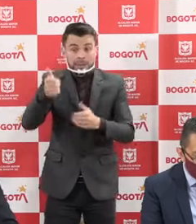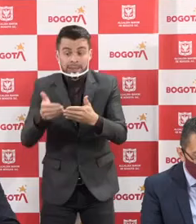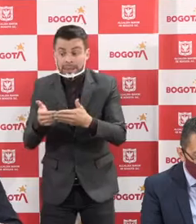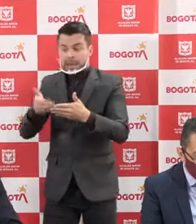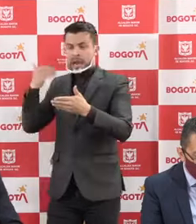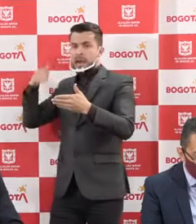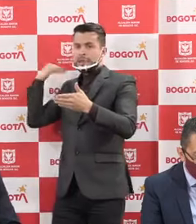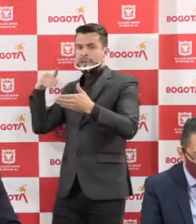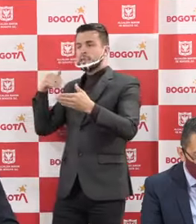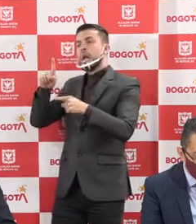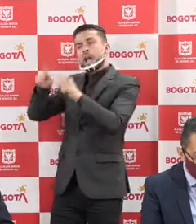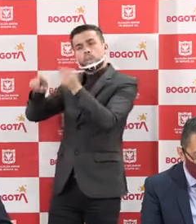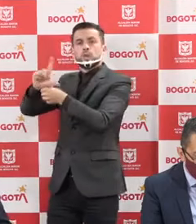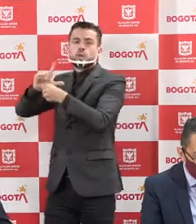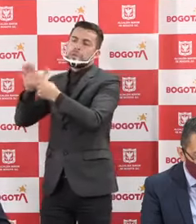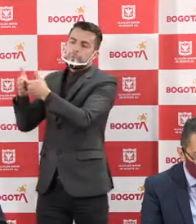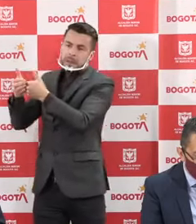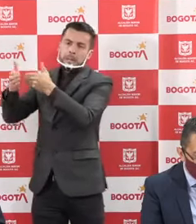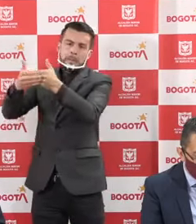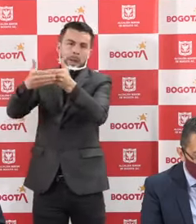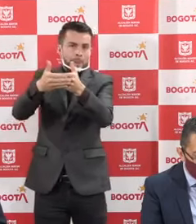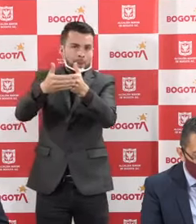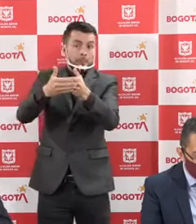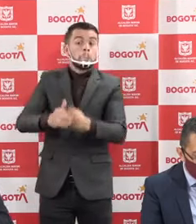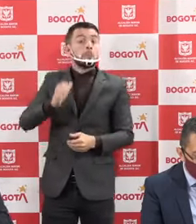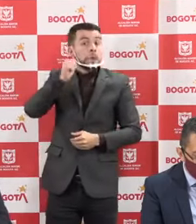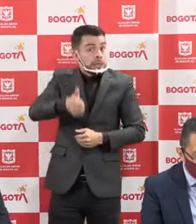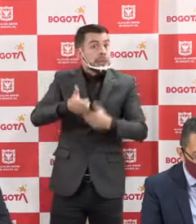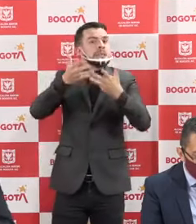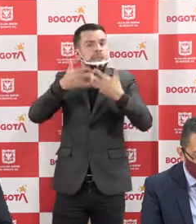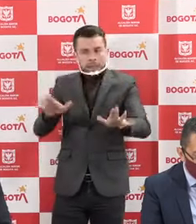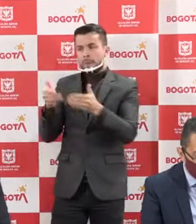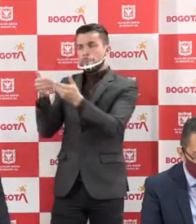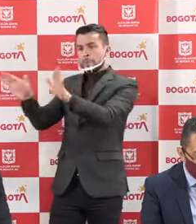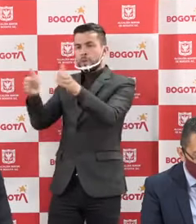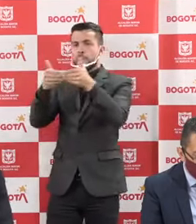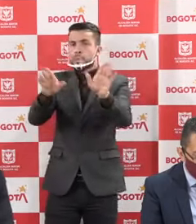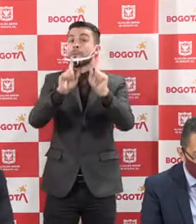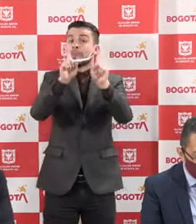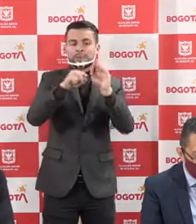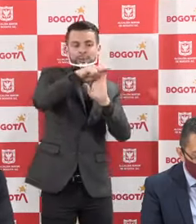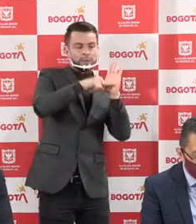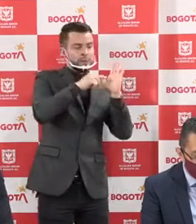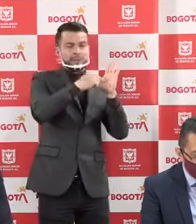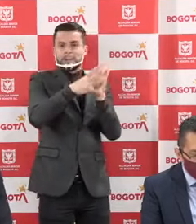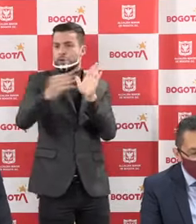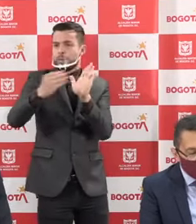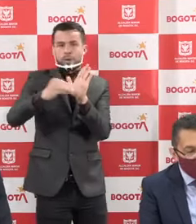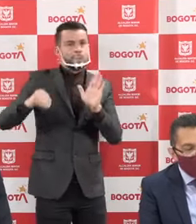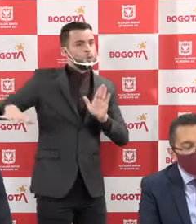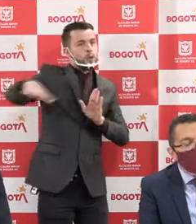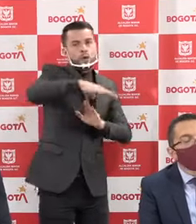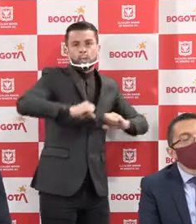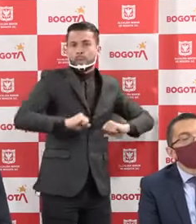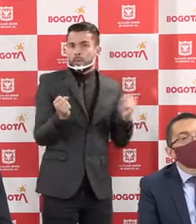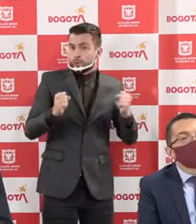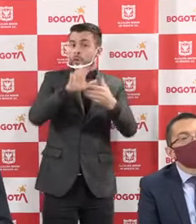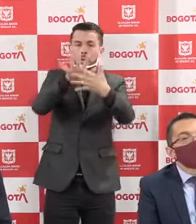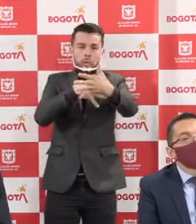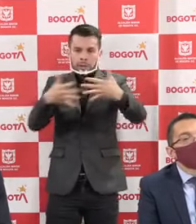con los nuevos turnos establecidos en el caso de las universidades y de los colegios